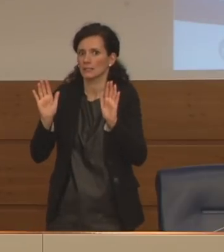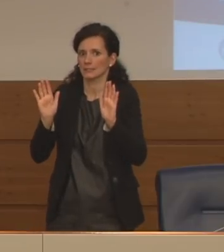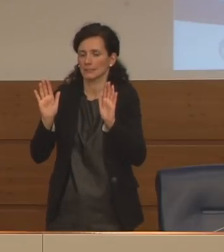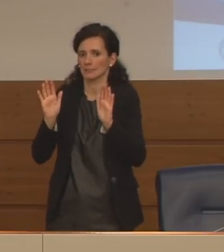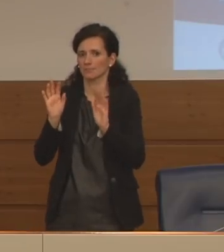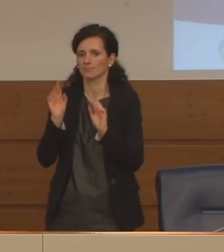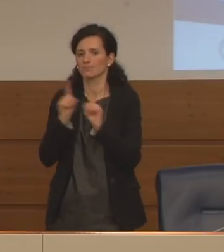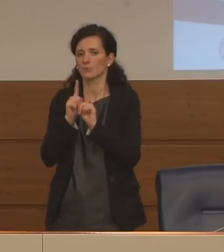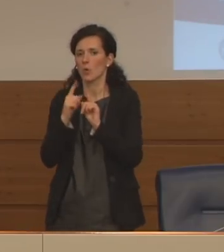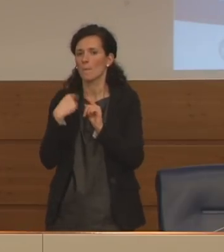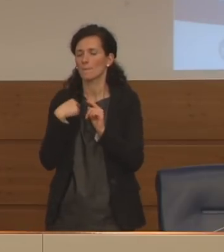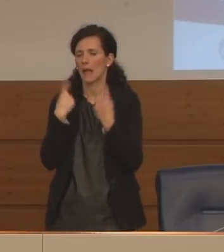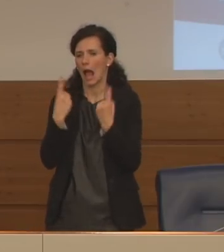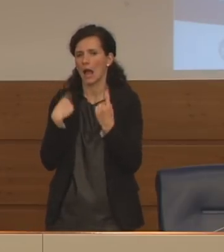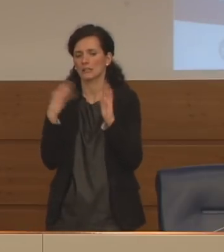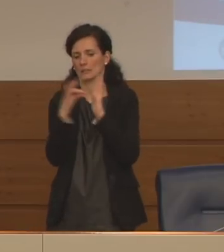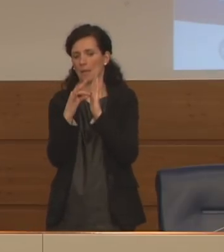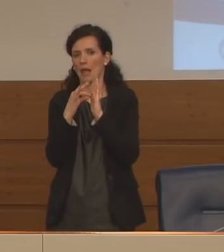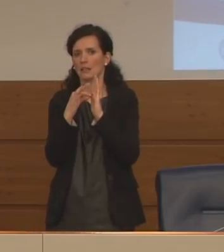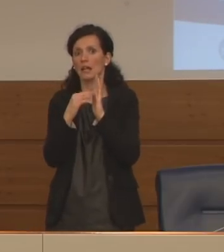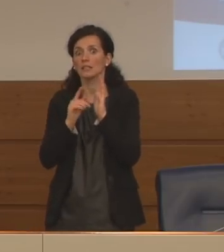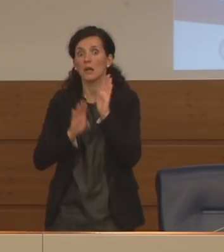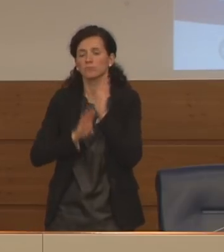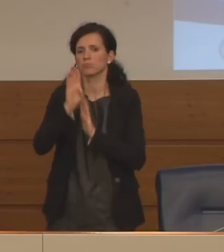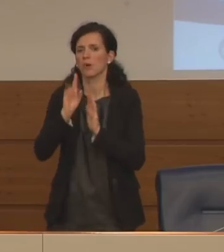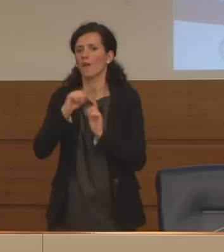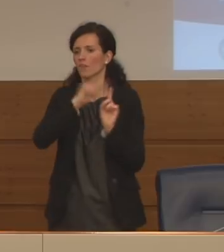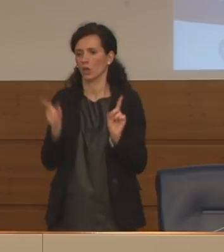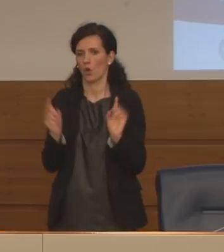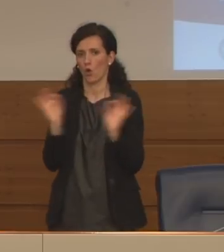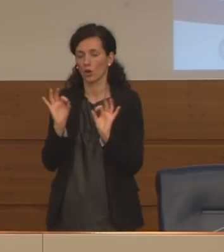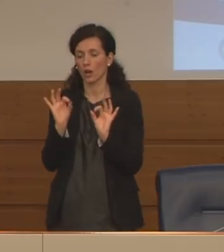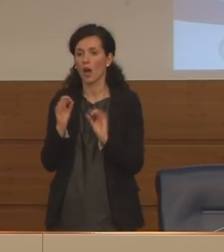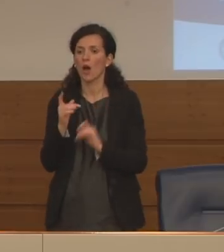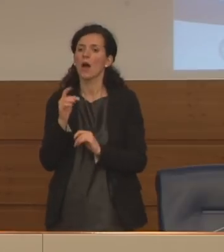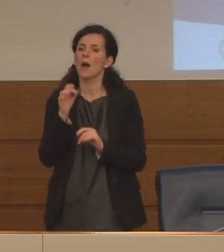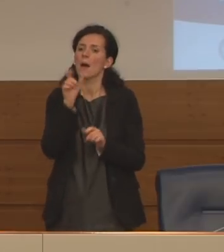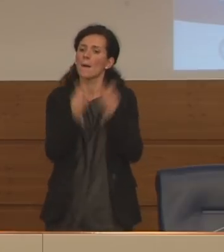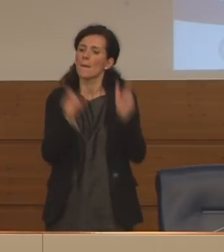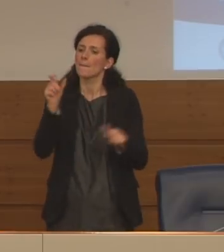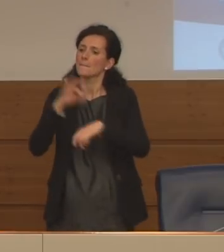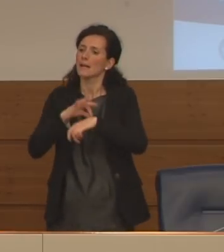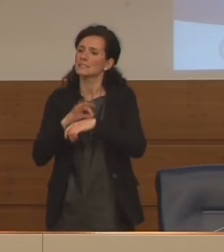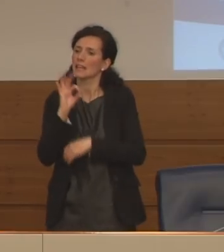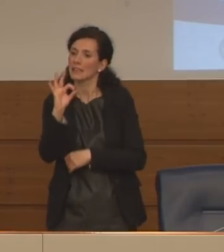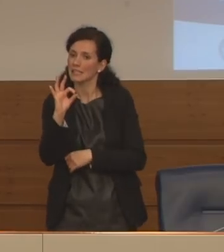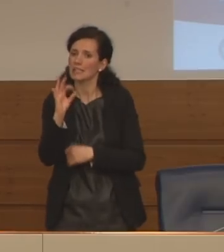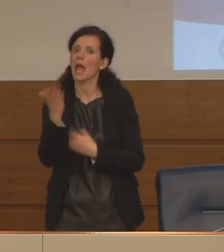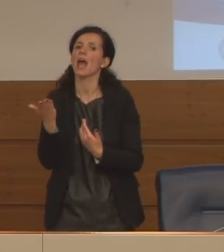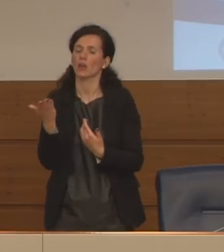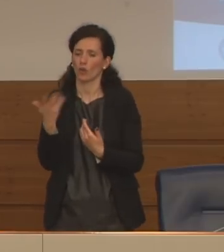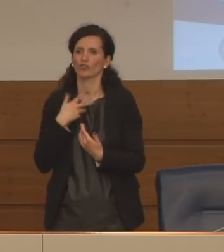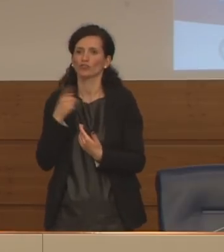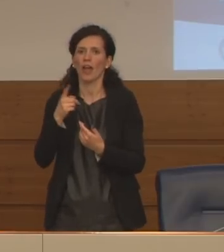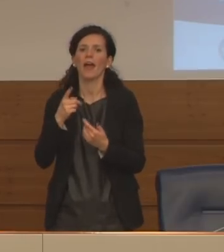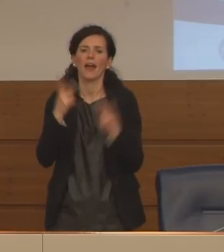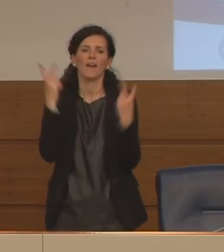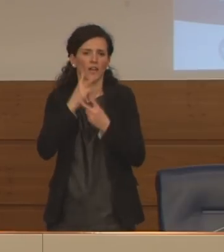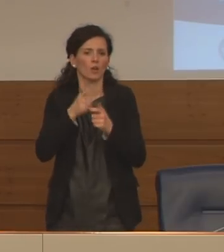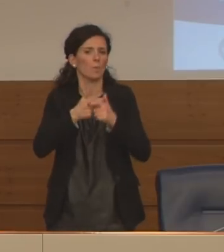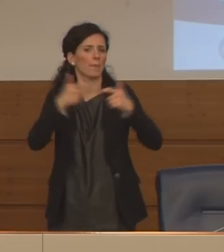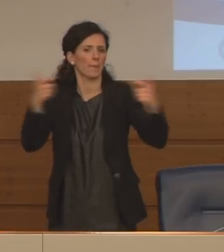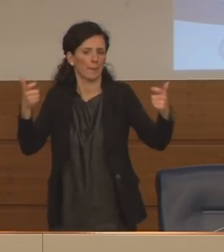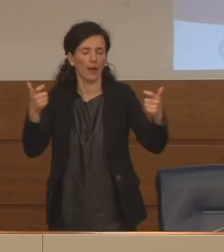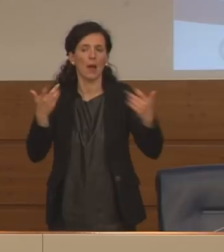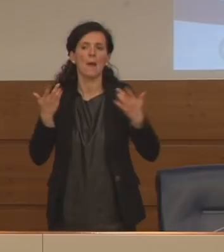mucchio di come dire di pazienti zero le cose sono hanno continuato ad esplodere è però